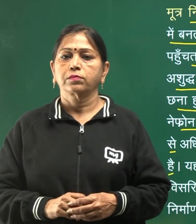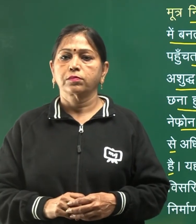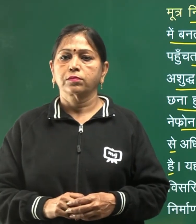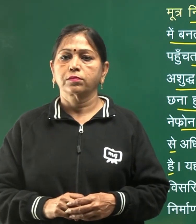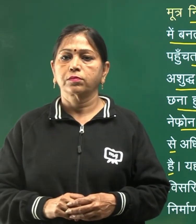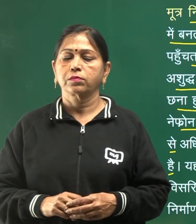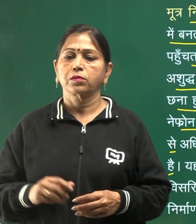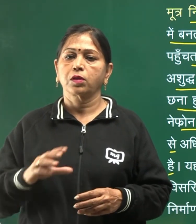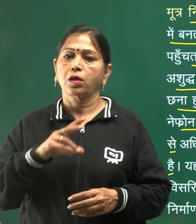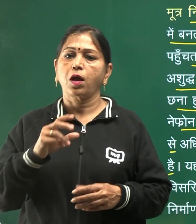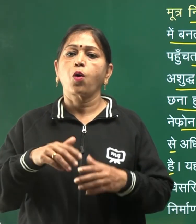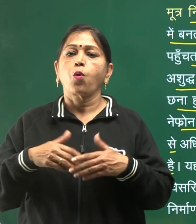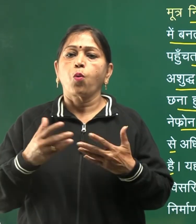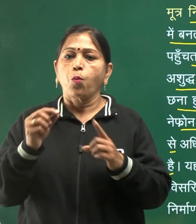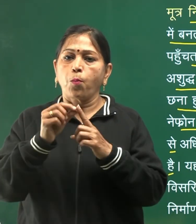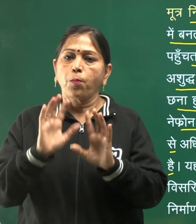यहाँ उपस्थित